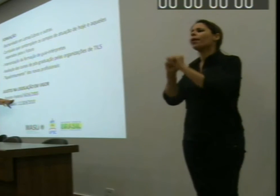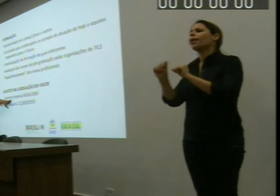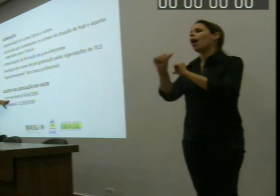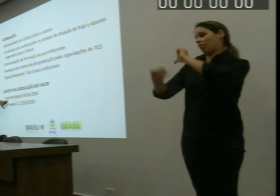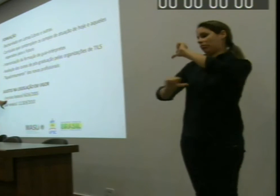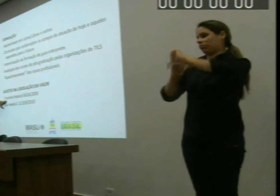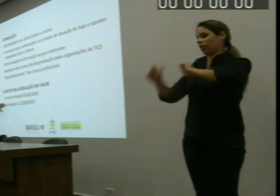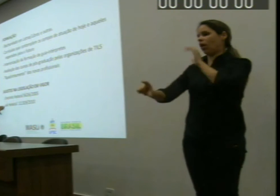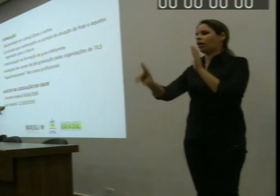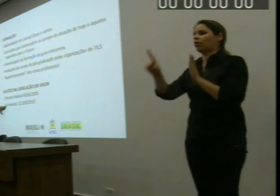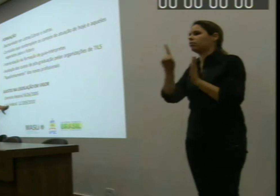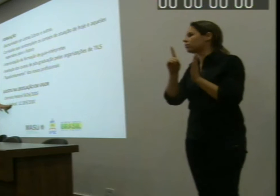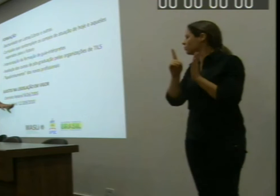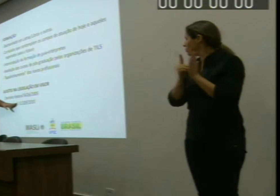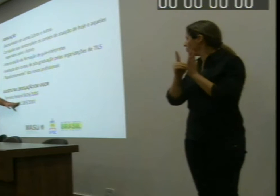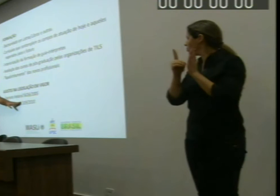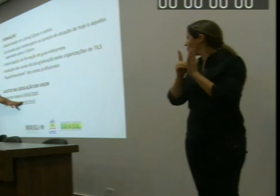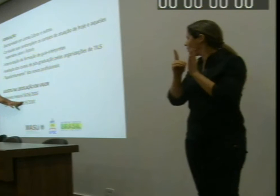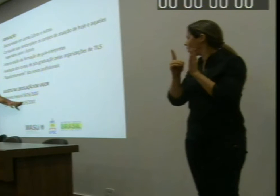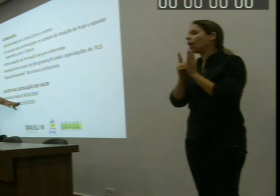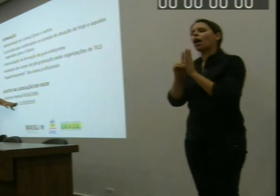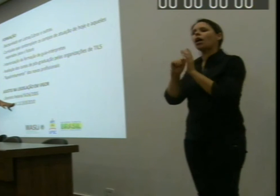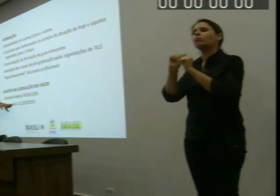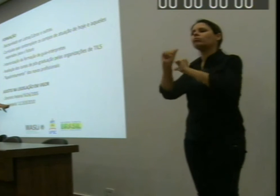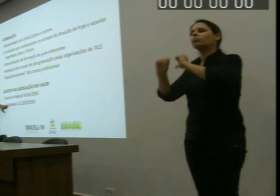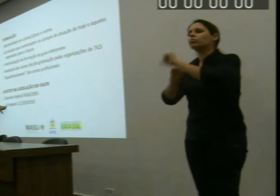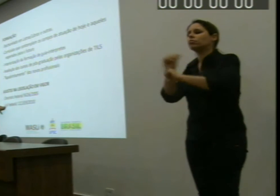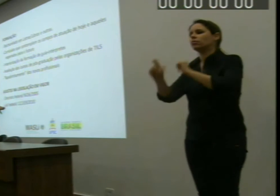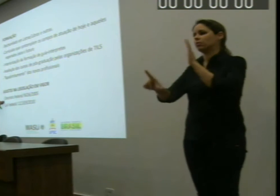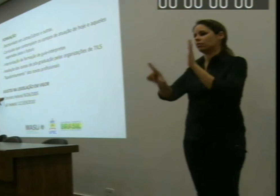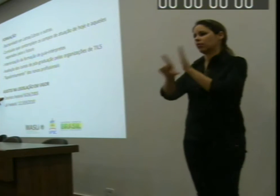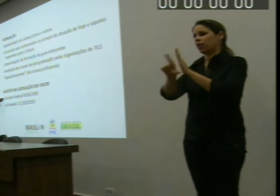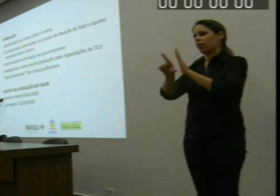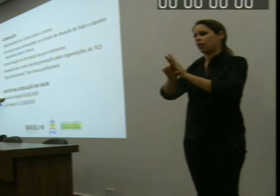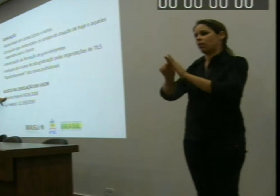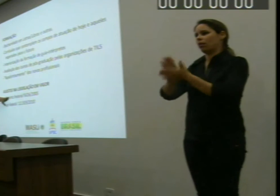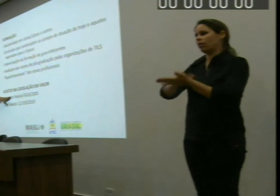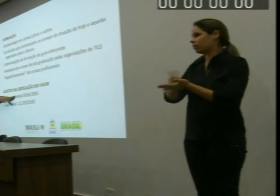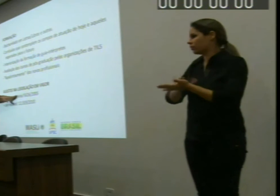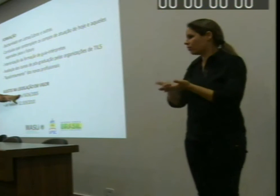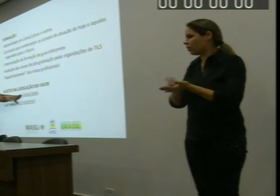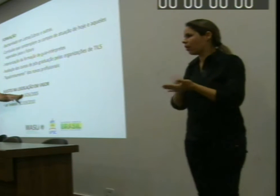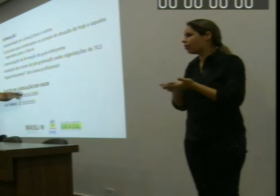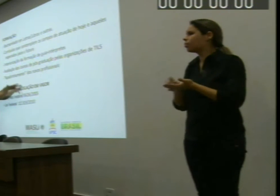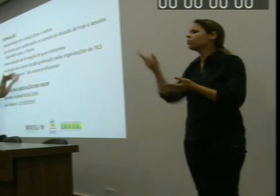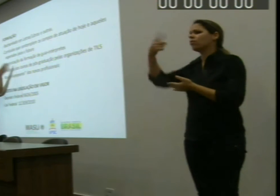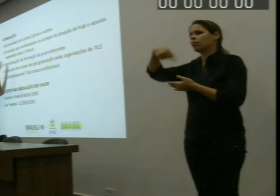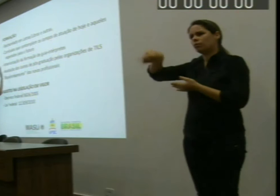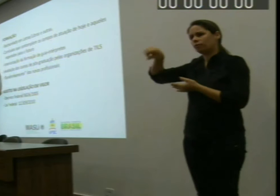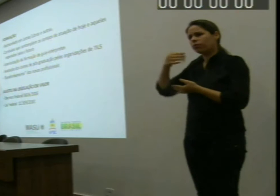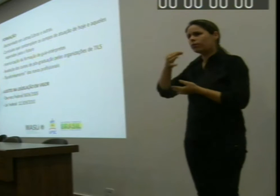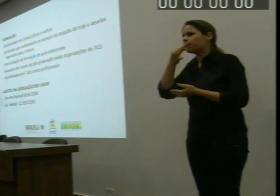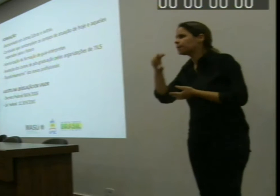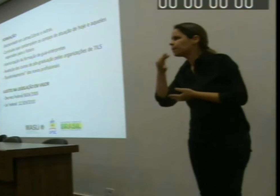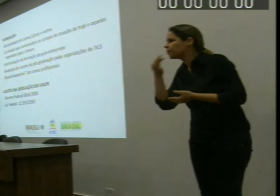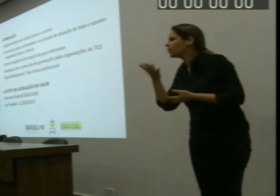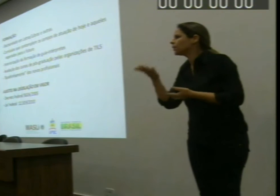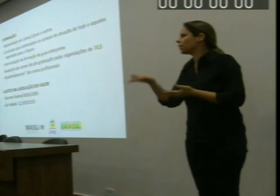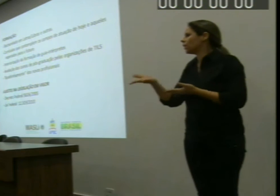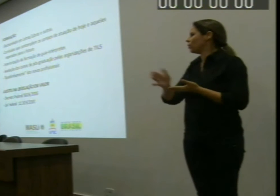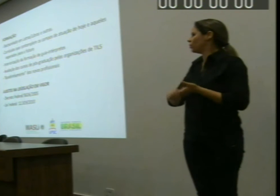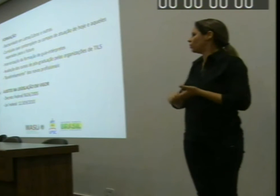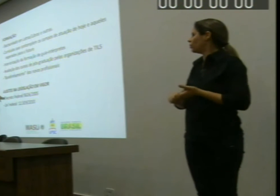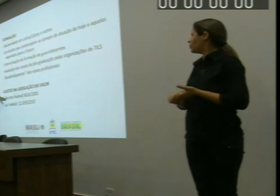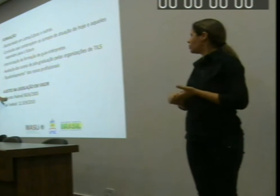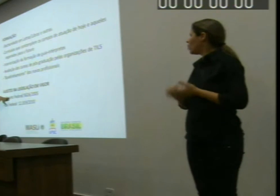daqui que que a gente quer Que altere daqui Quem por exemplo Teria algum apontamento Eu já falei um monte de coisa aqui né